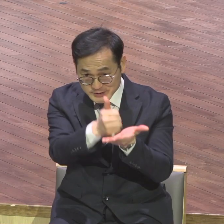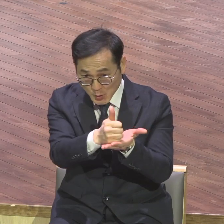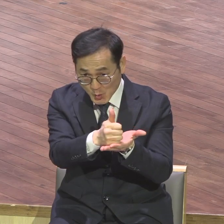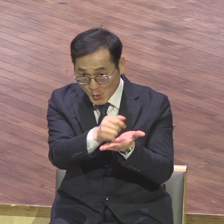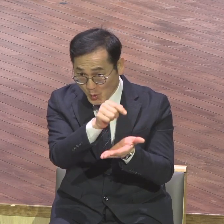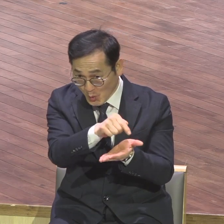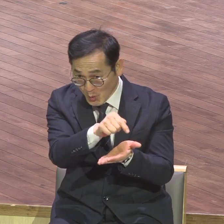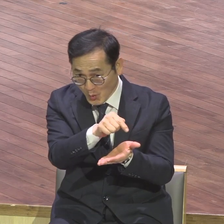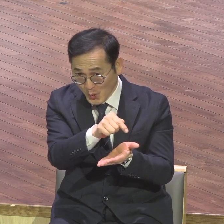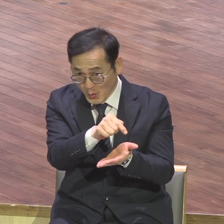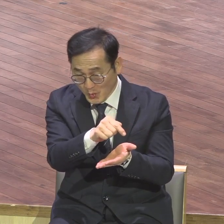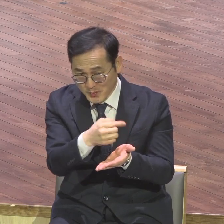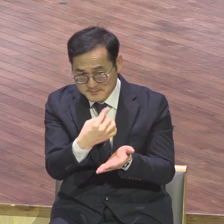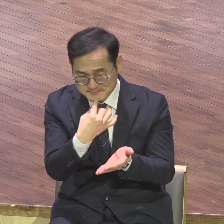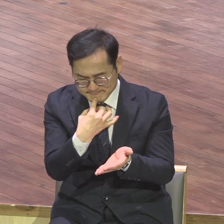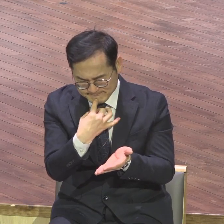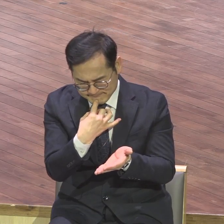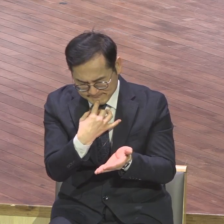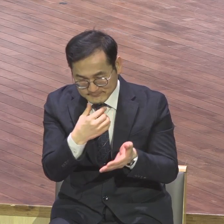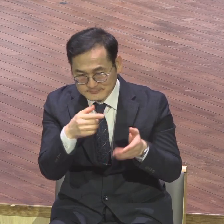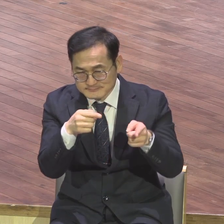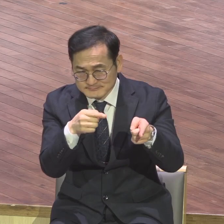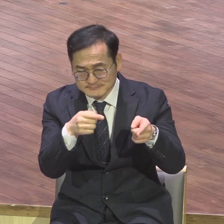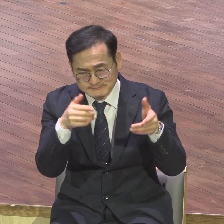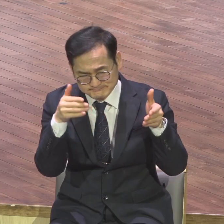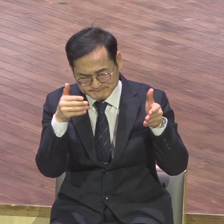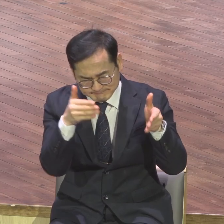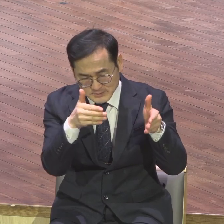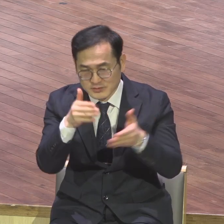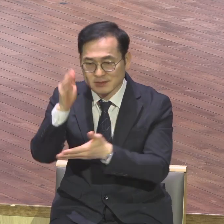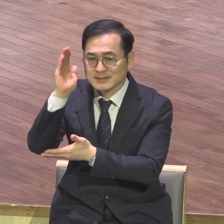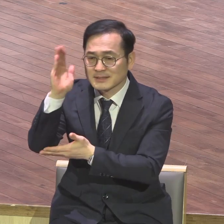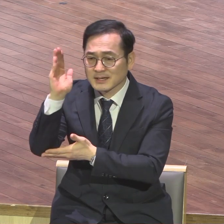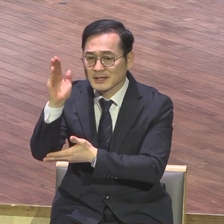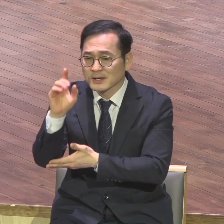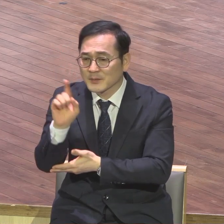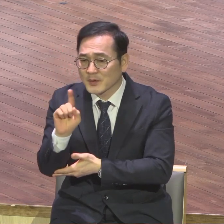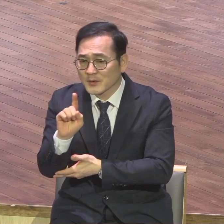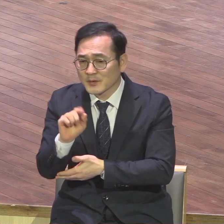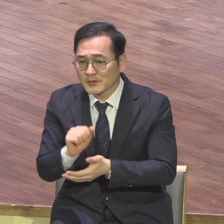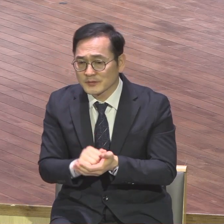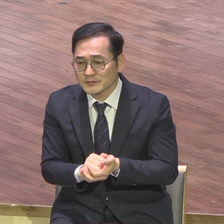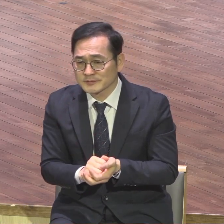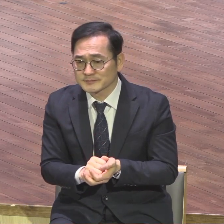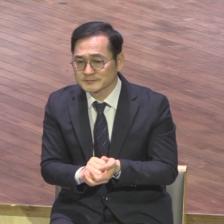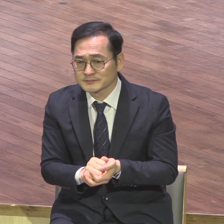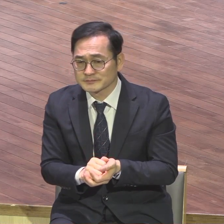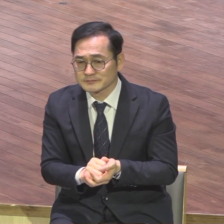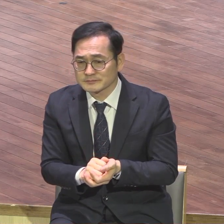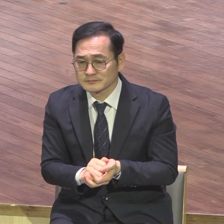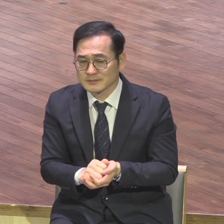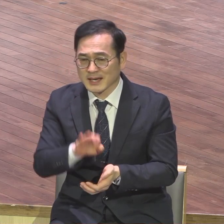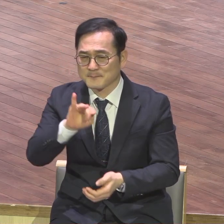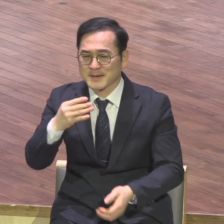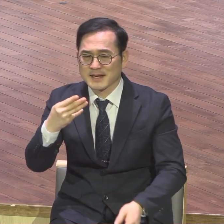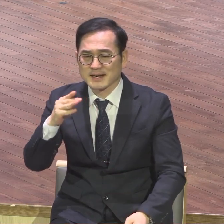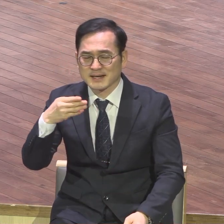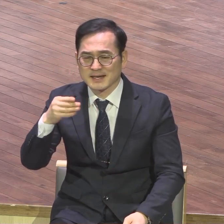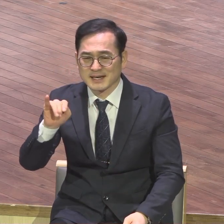그리스도만을 집중적으로 강조하고 있는 이유가 뭐냐? 그 당시에 빌립보 교회 안에